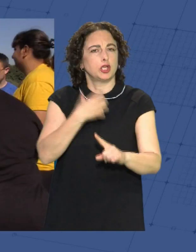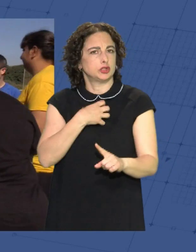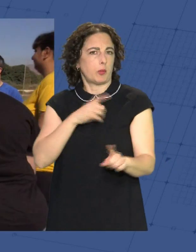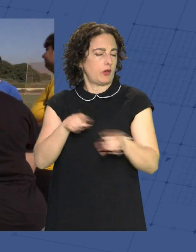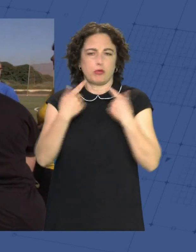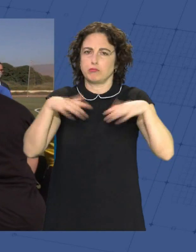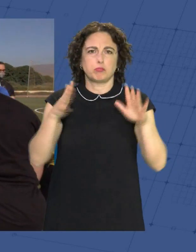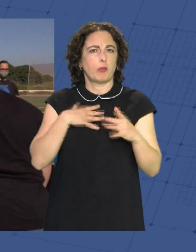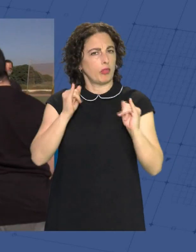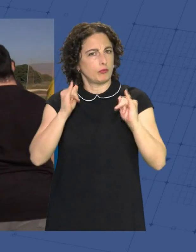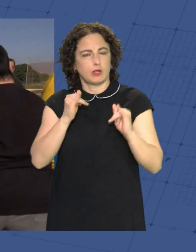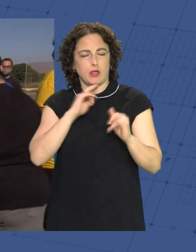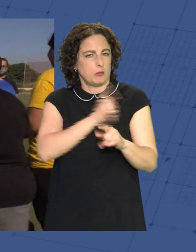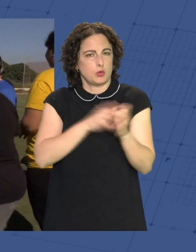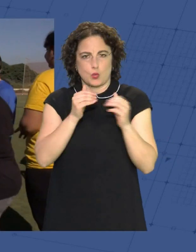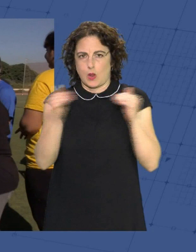disfrutar del deporte